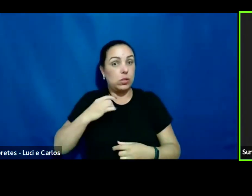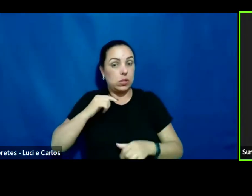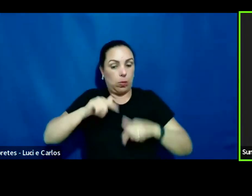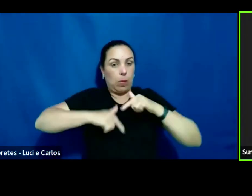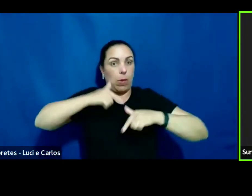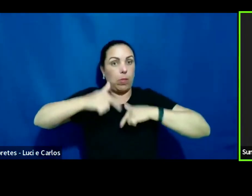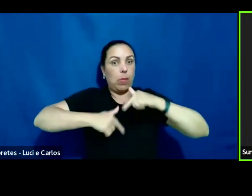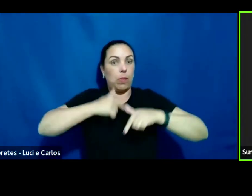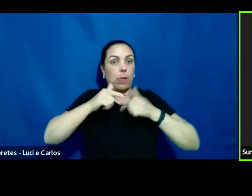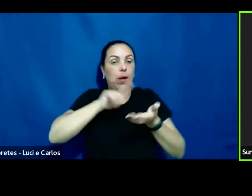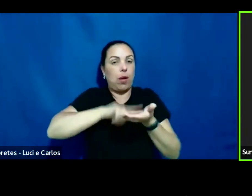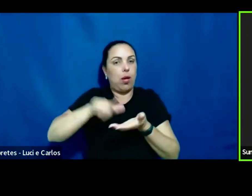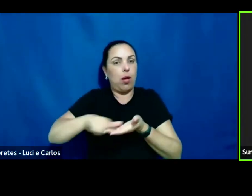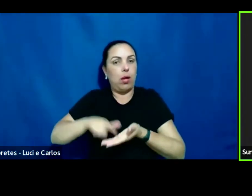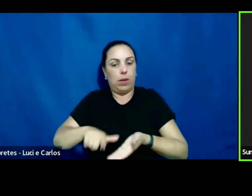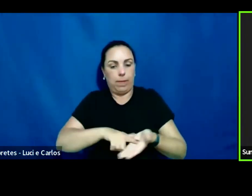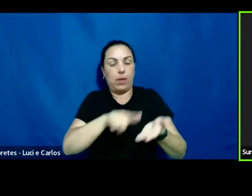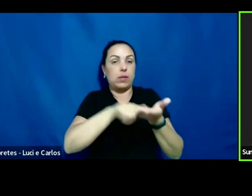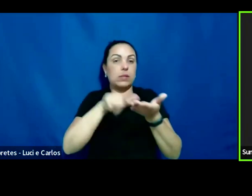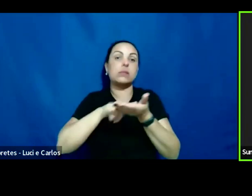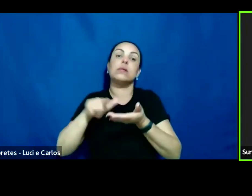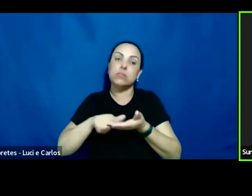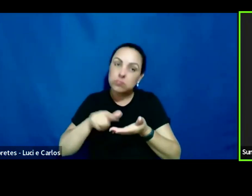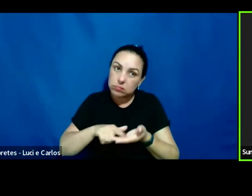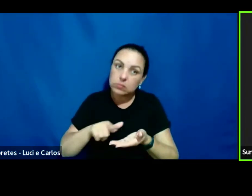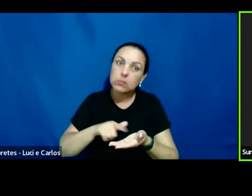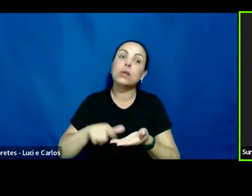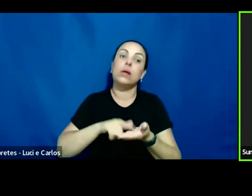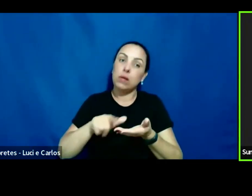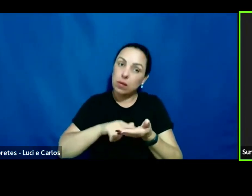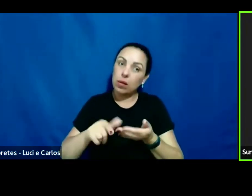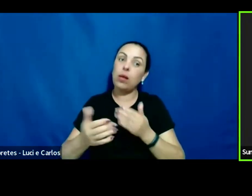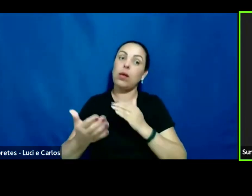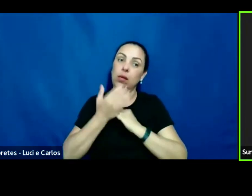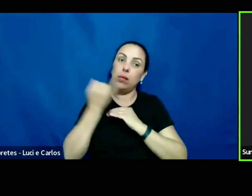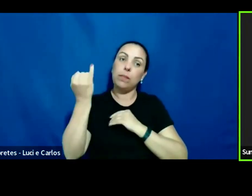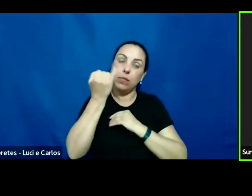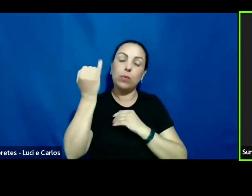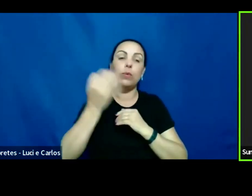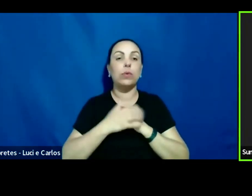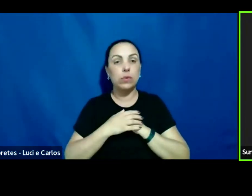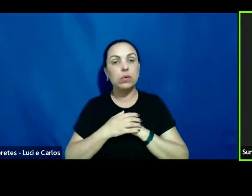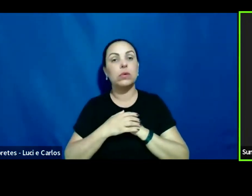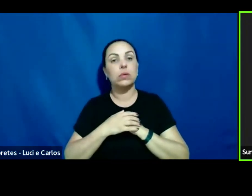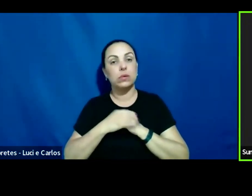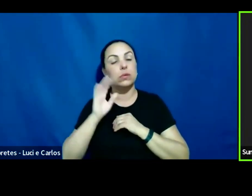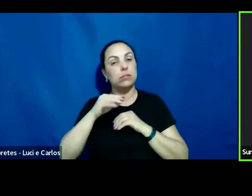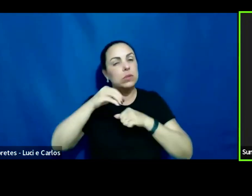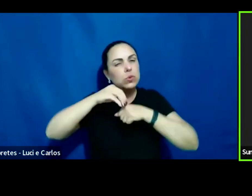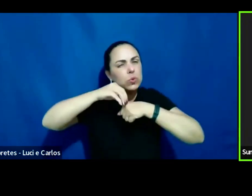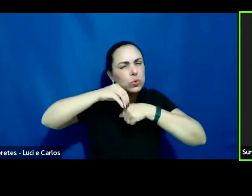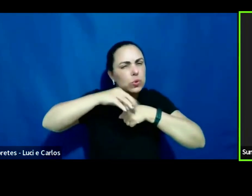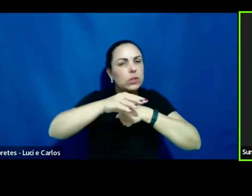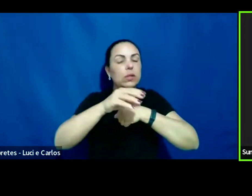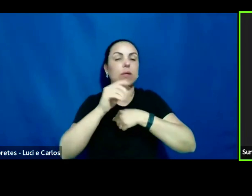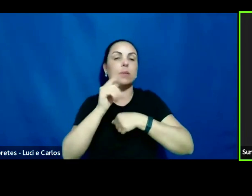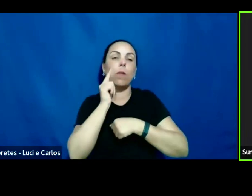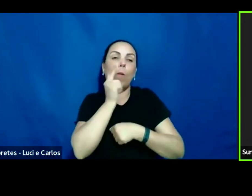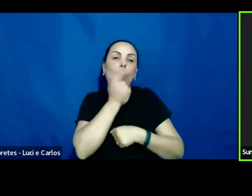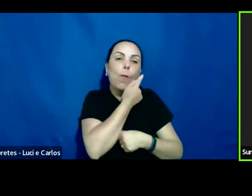está comendo, seu corpo vai cuidar da digestão. É importante digerir. Por isso que, quando você